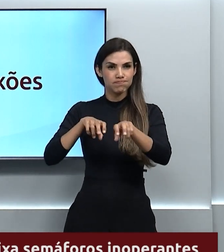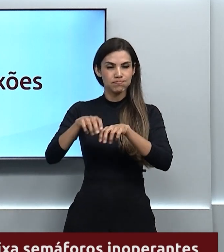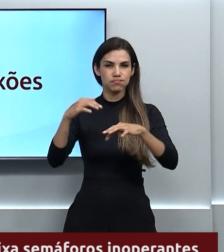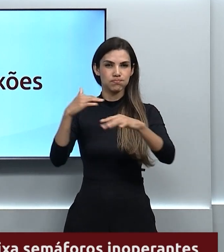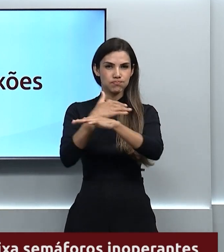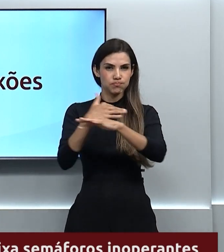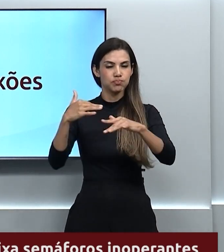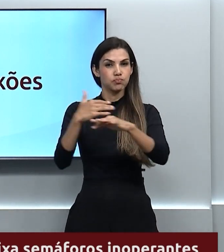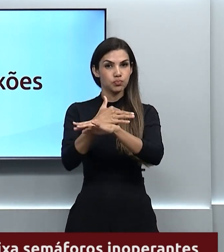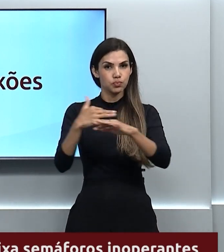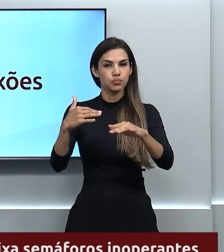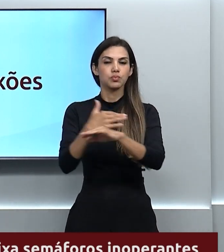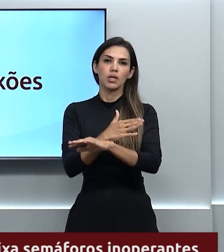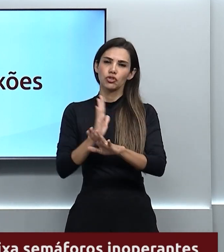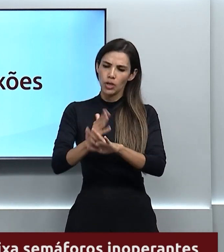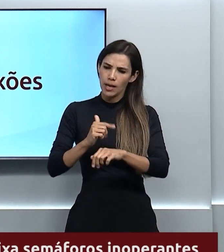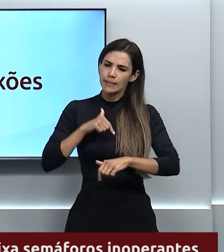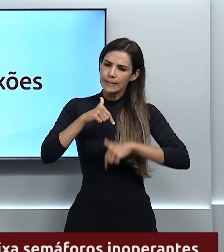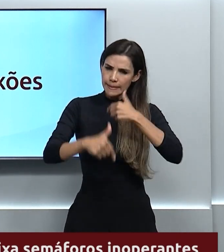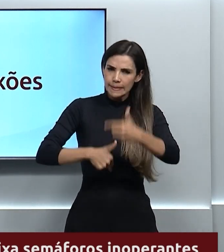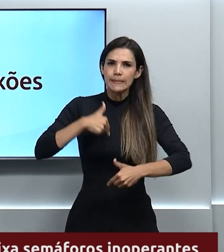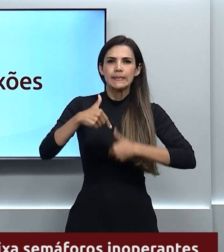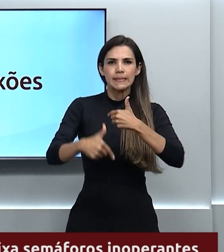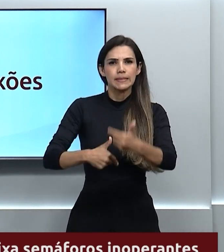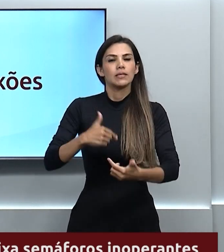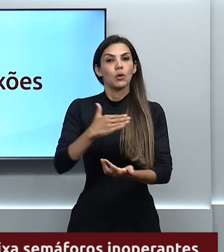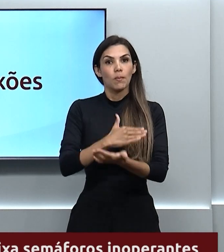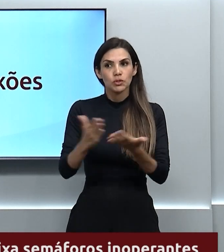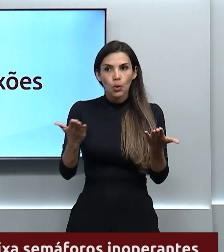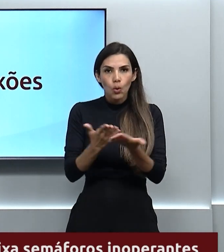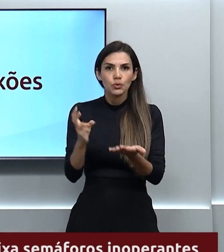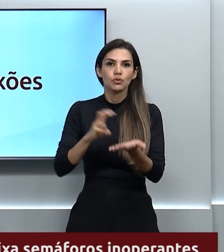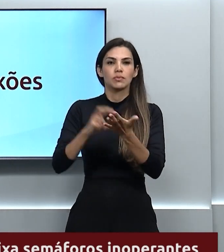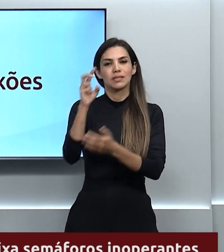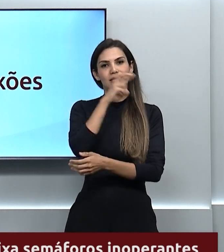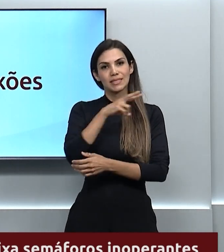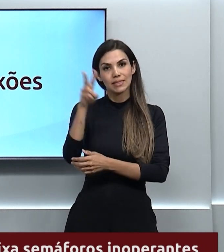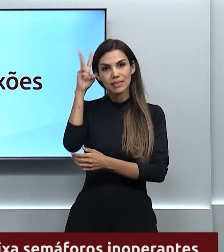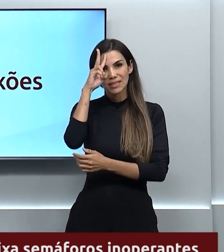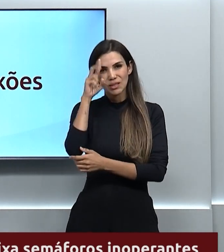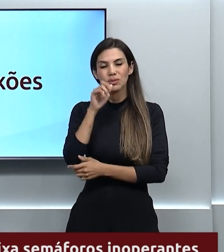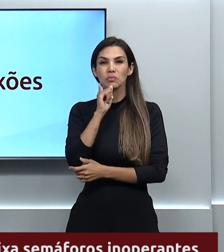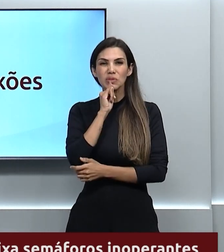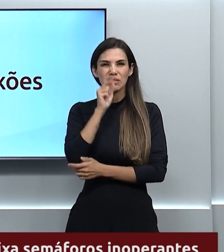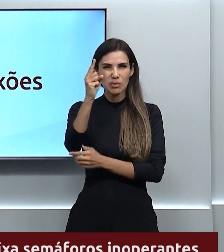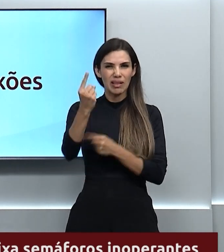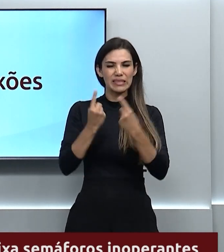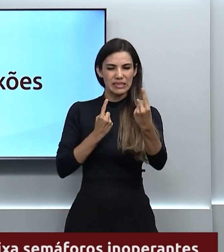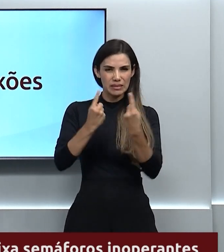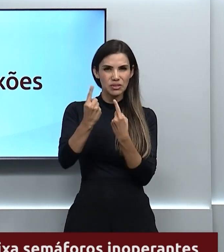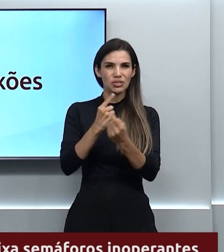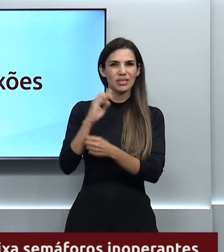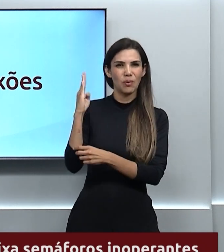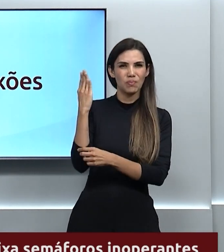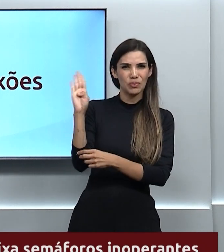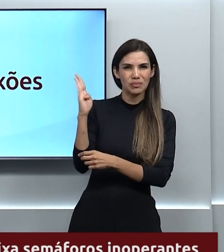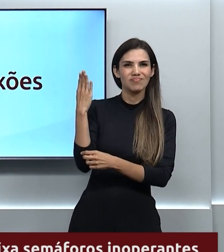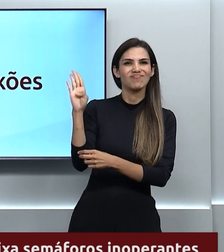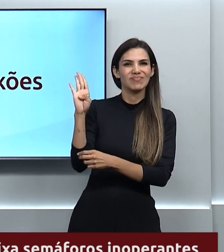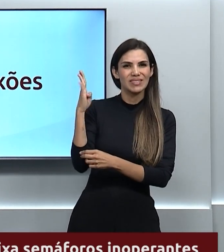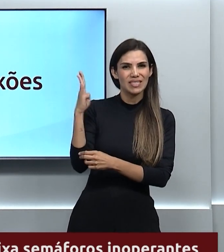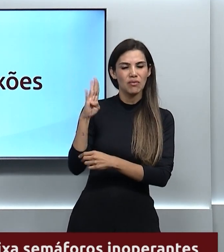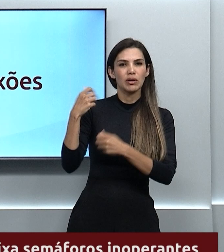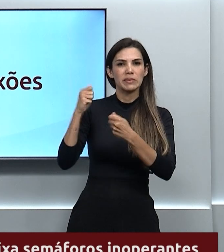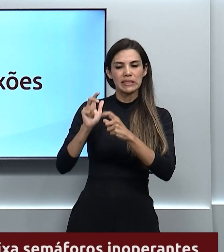dessa segunda-feira. E um dos pontos mais afetados foi uma das alças de acesso à Marginal Botafogo, que precisou